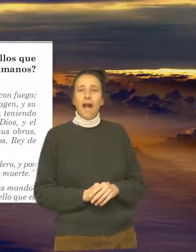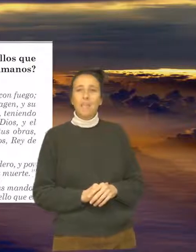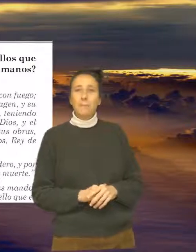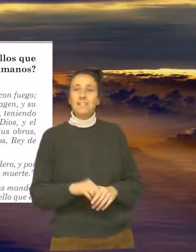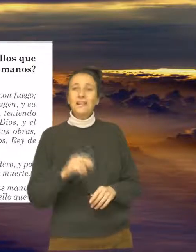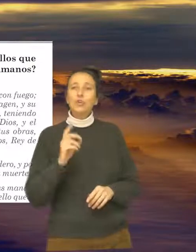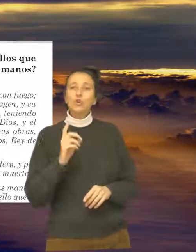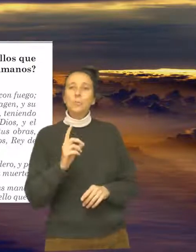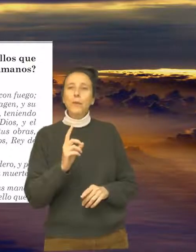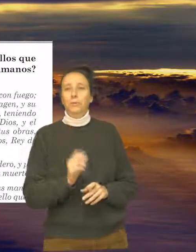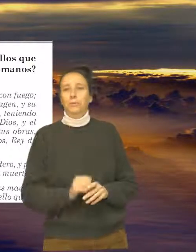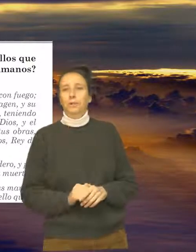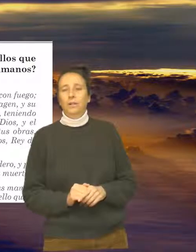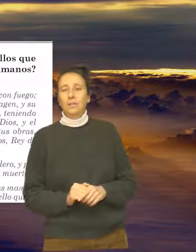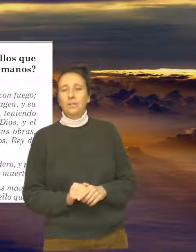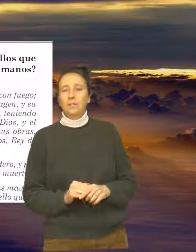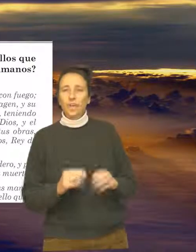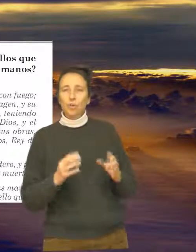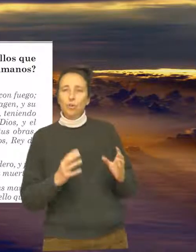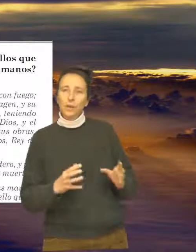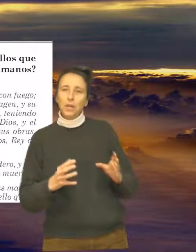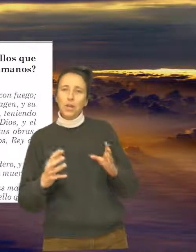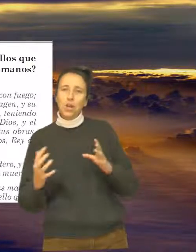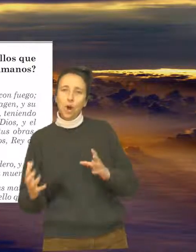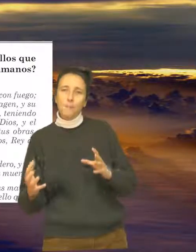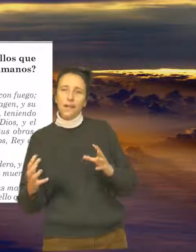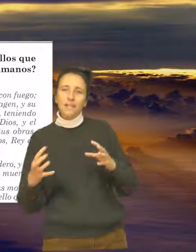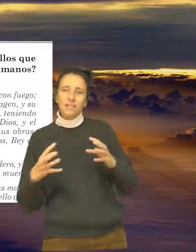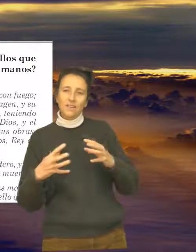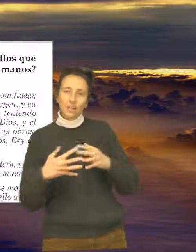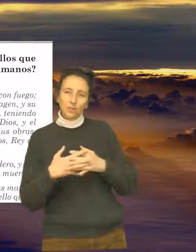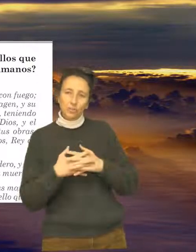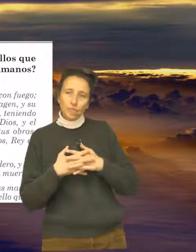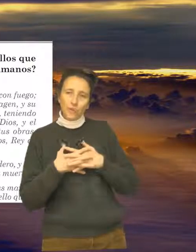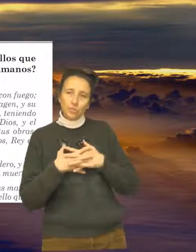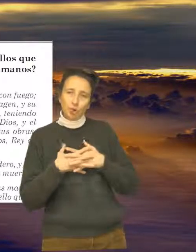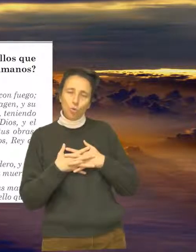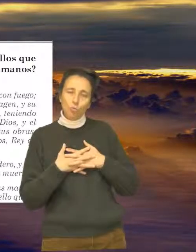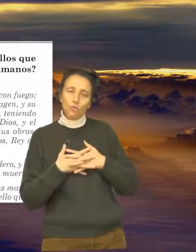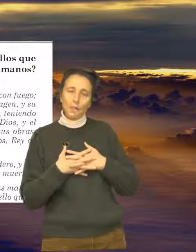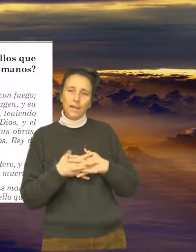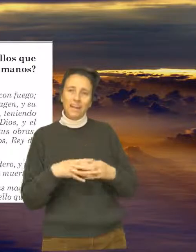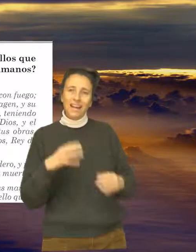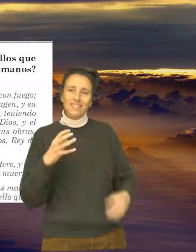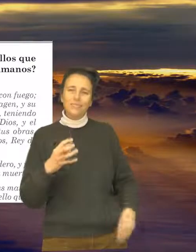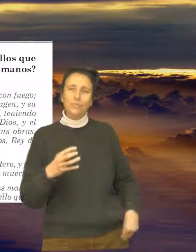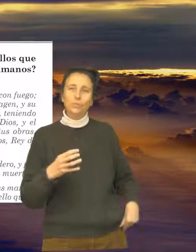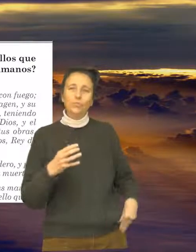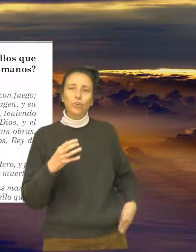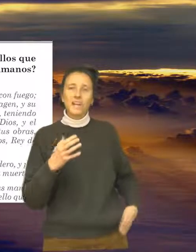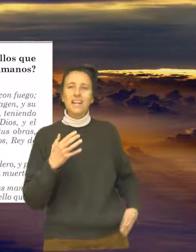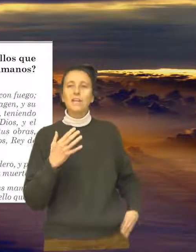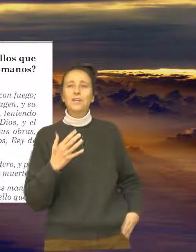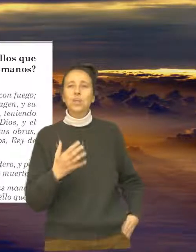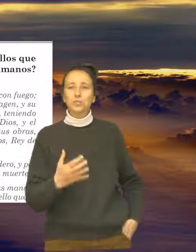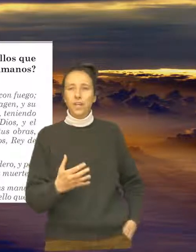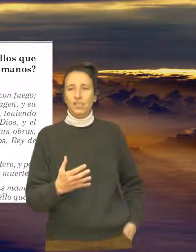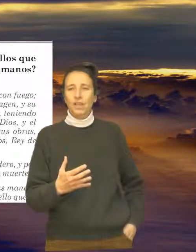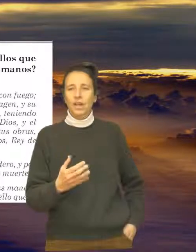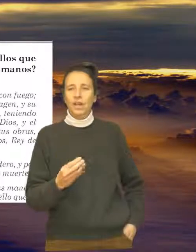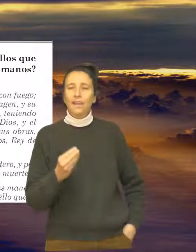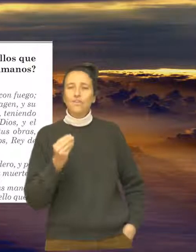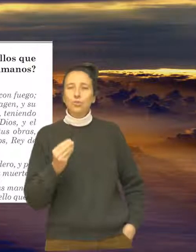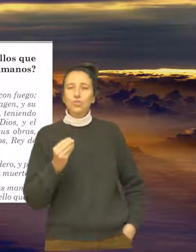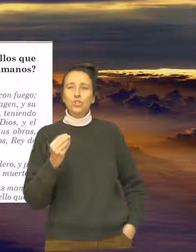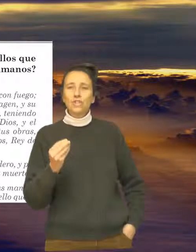Dios. Además, el número, es decir, el número y el nombre que estaban asociados conjuntamente, las instituciones